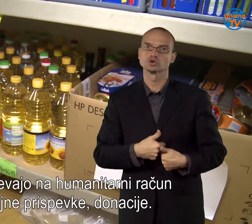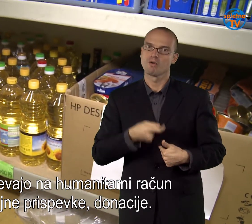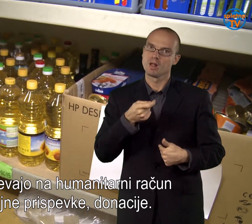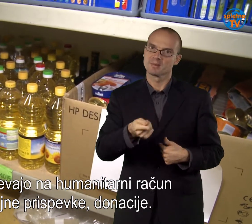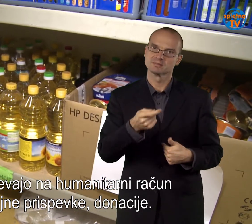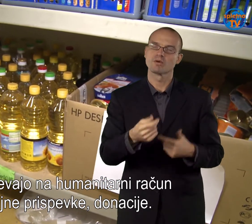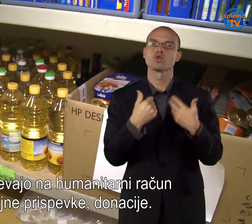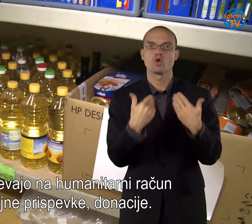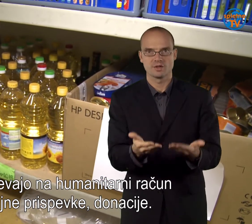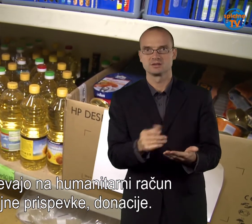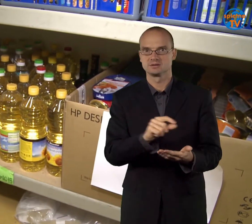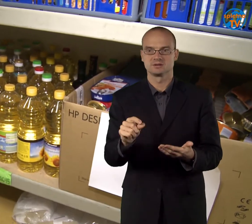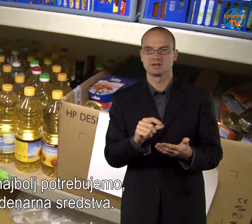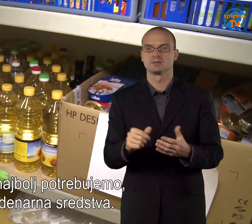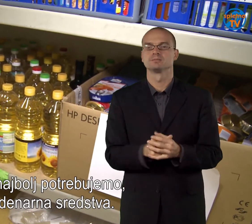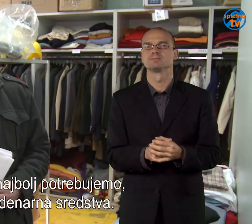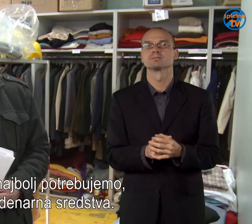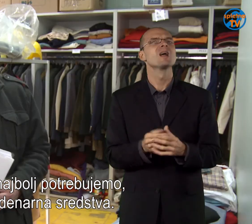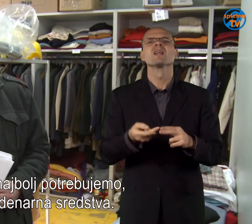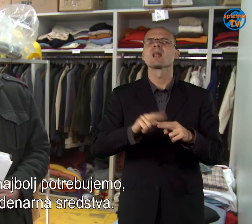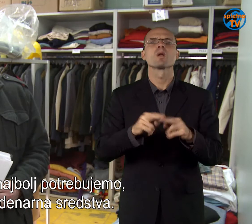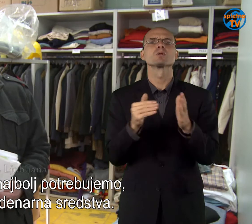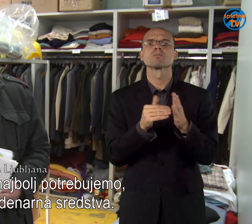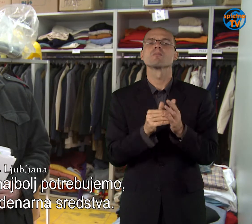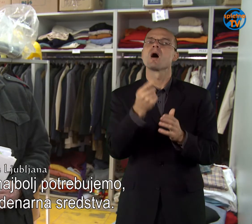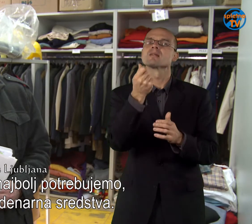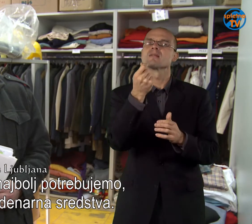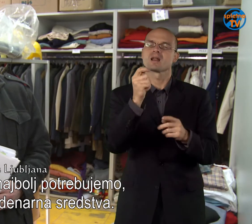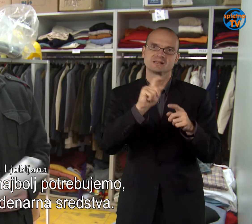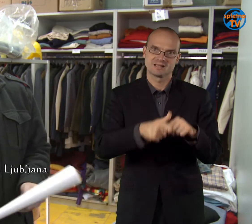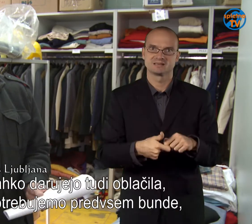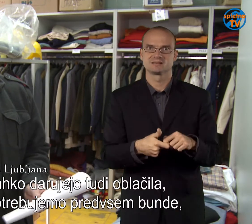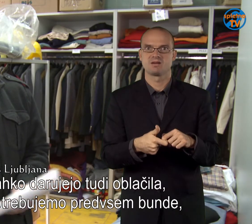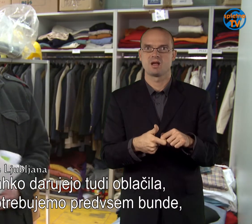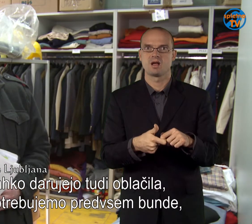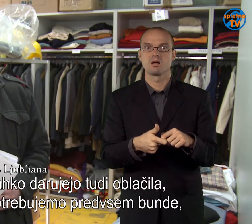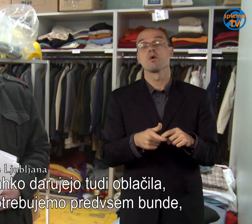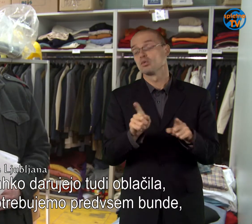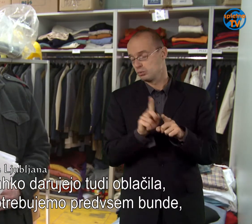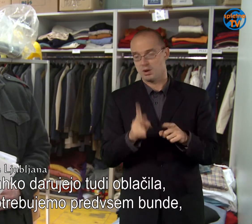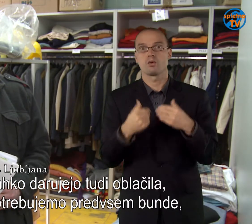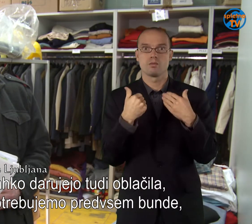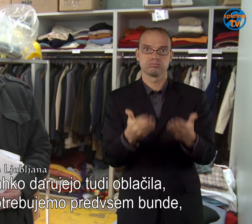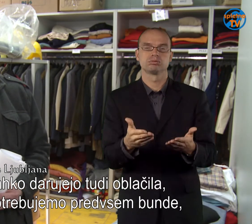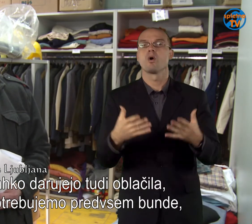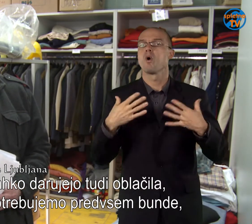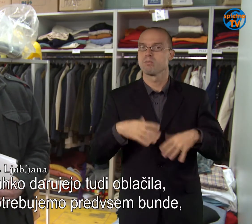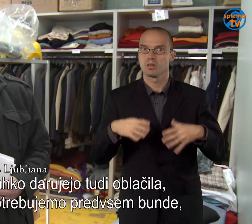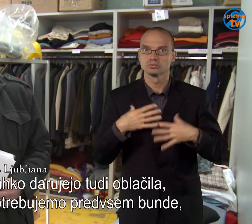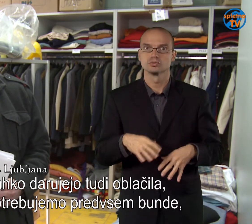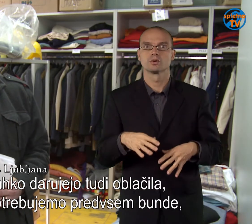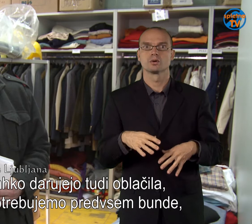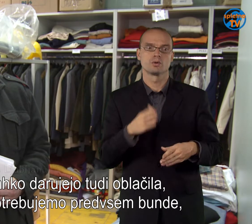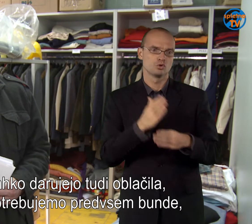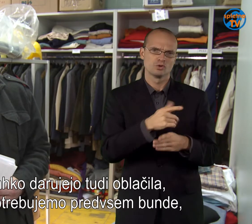prostovoljne prispevke, donacije. To, kar najbolj potrebujemo, so denarna sredstva, ljudje pa lahko darujejo tudi oblačila. Kot smo prej tukaj